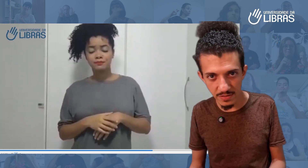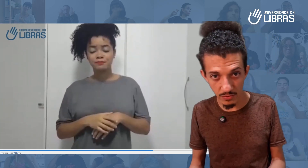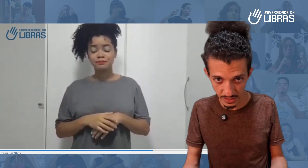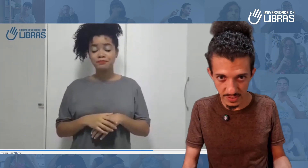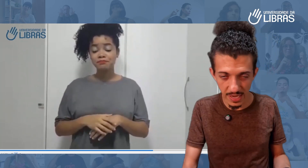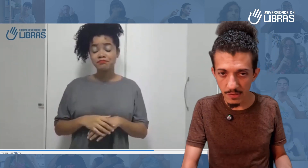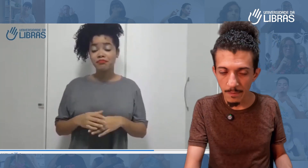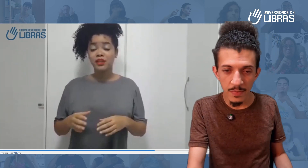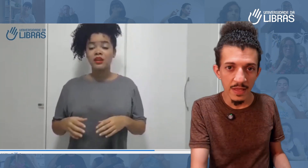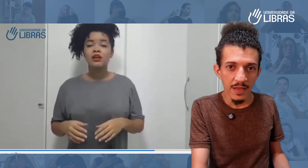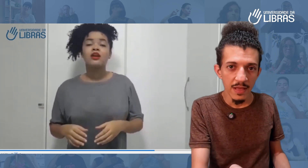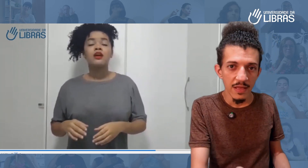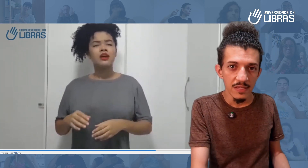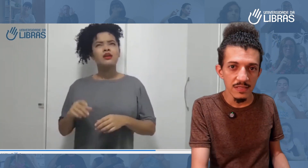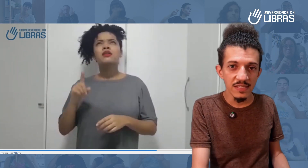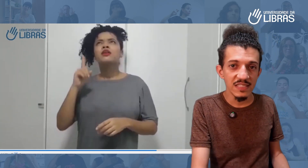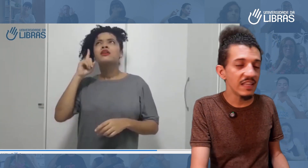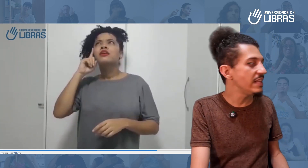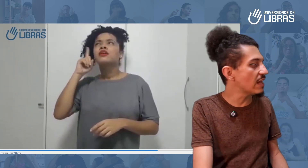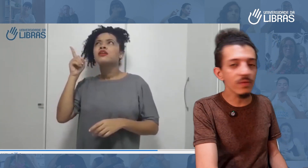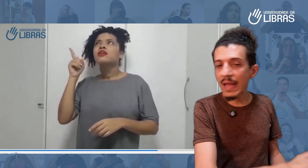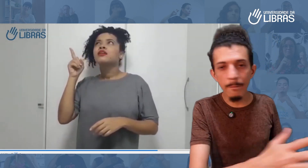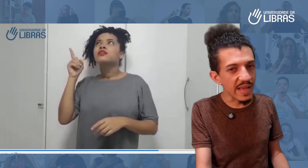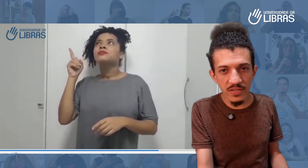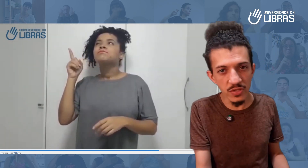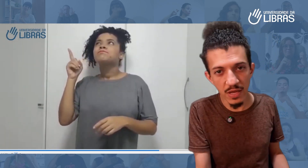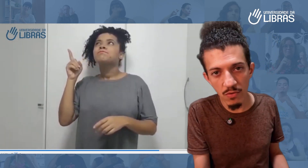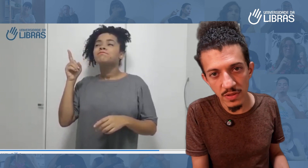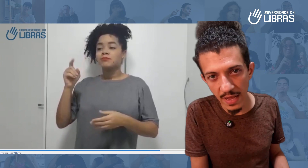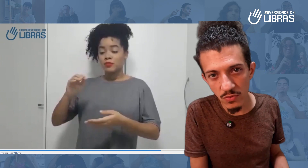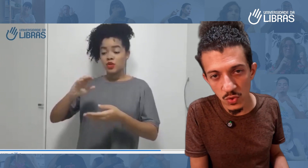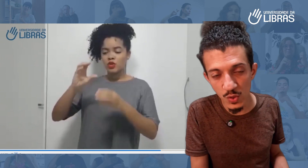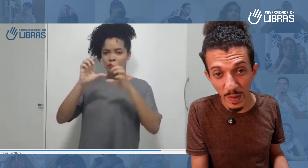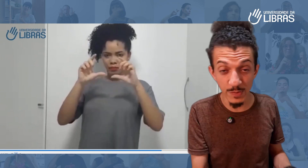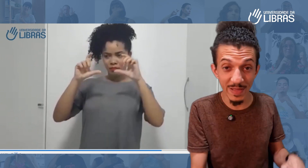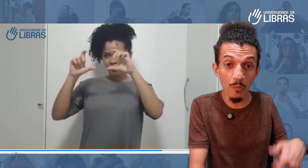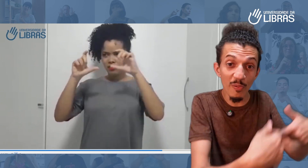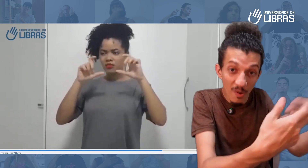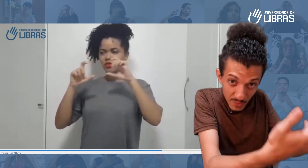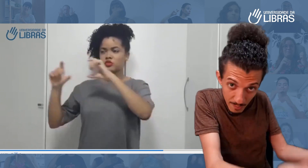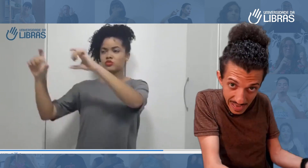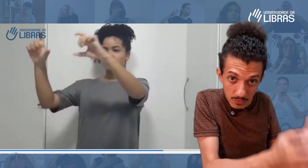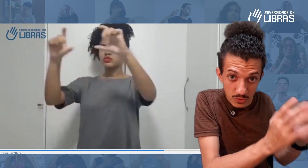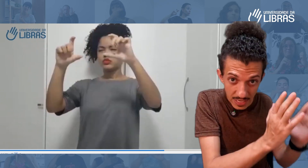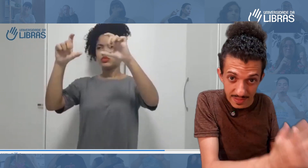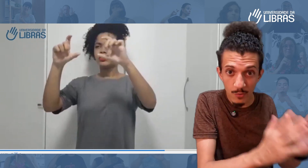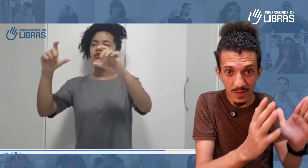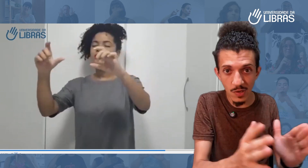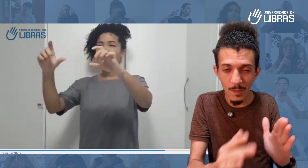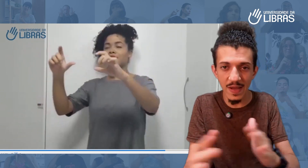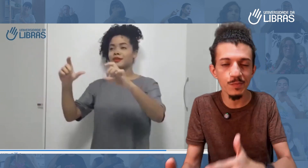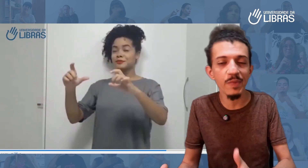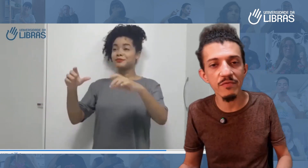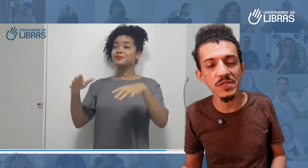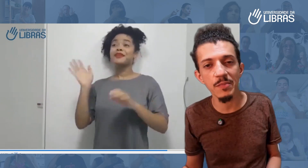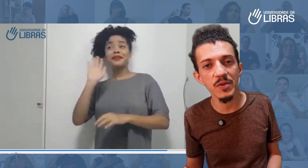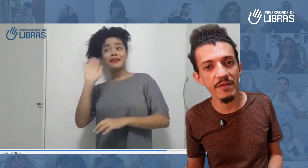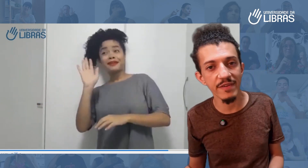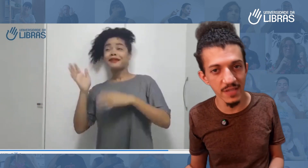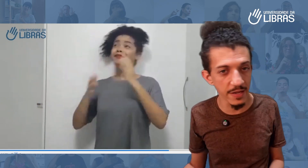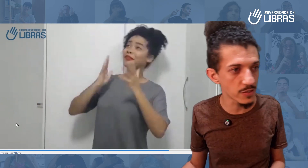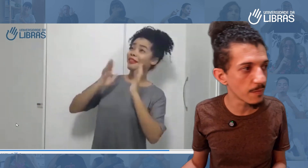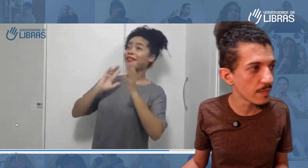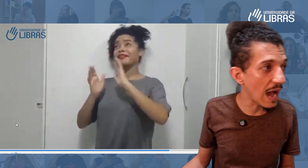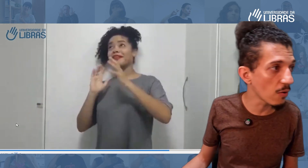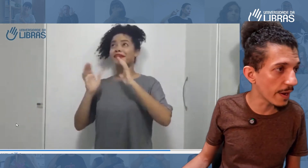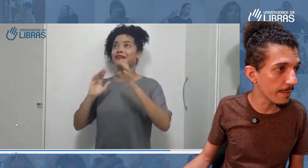Libras, que é o jeito certo, e não depende de ter contato com surdos para isso, porque no próprio método já tem o passo a passo para você poder